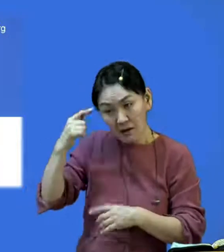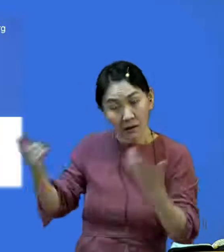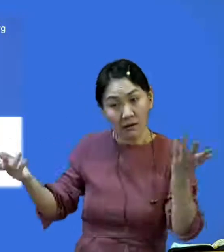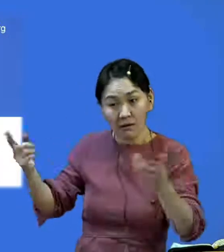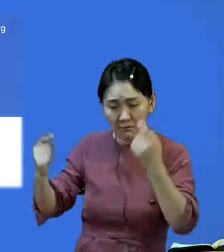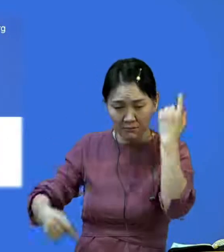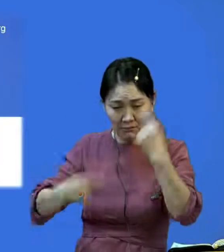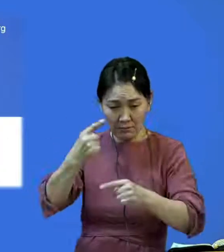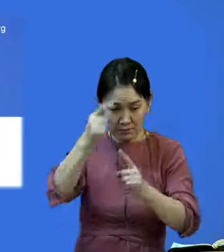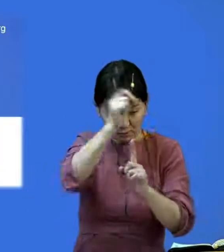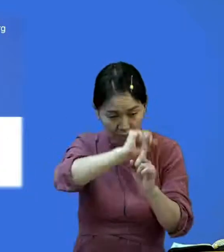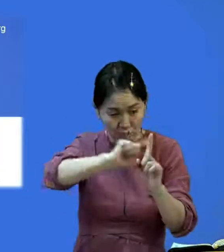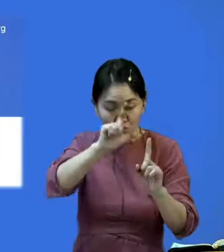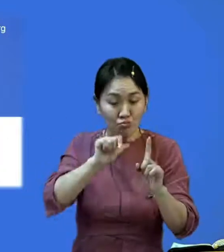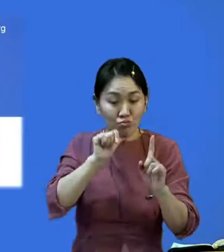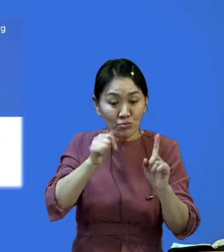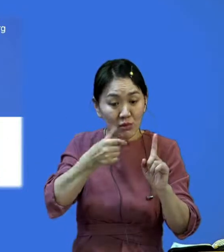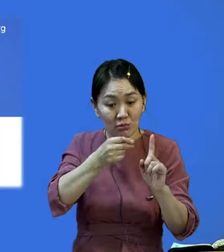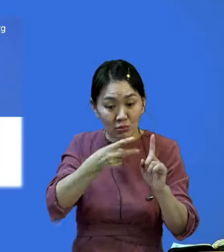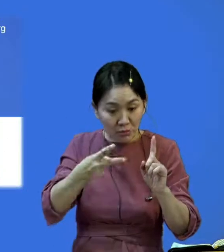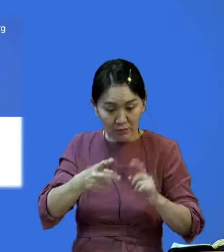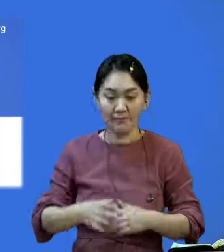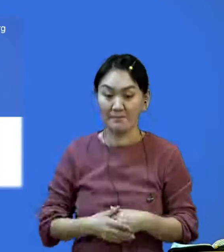жилүү үн сэнтэй биш үү?